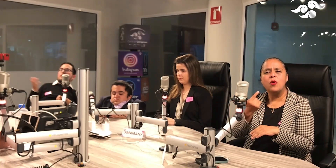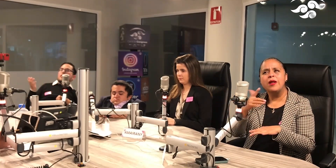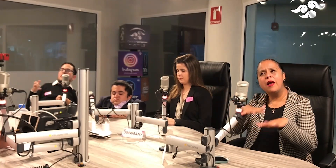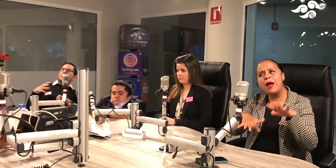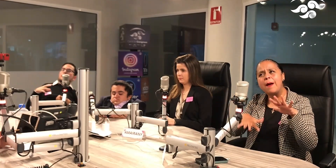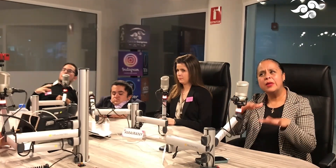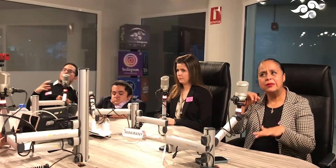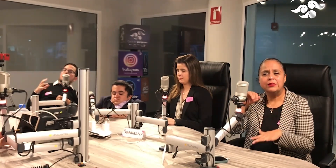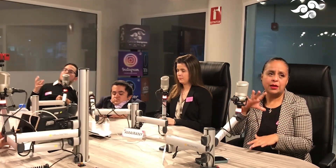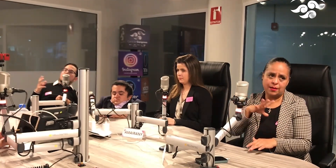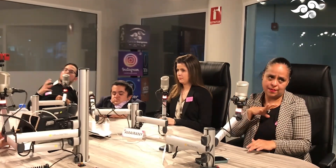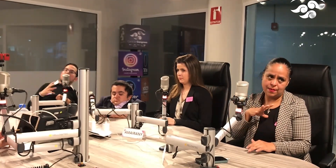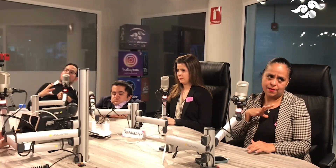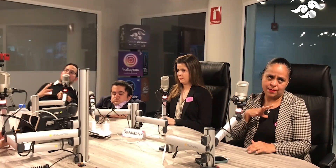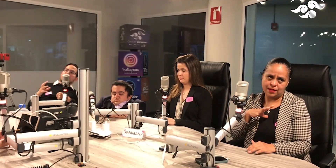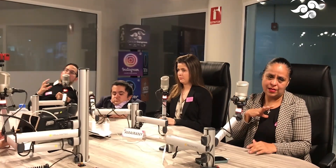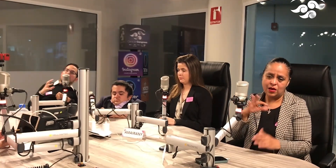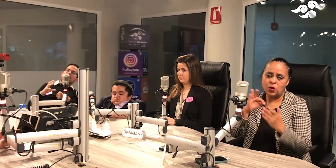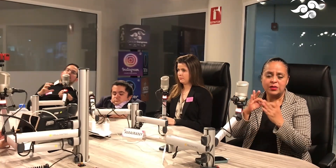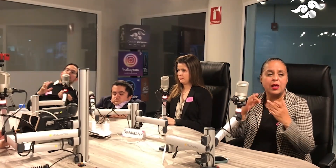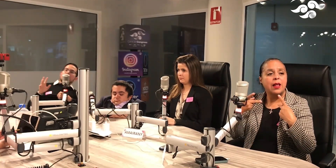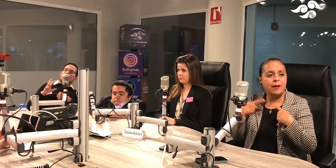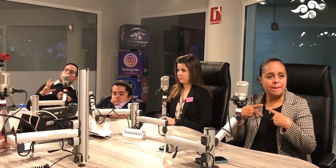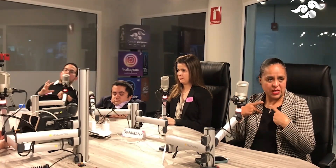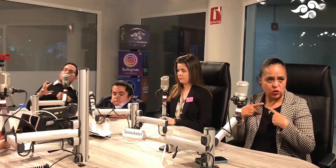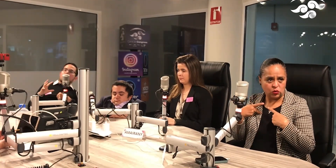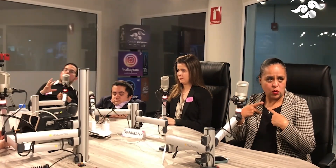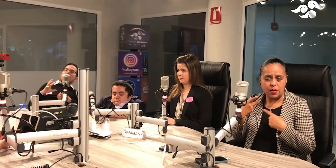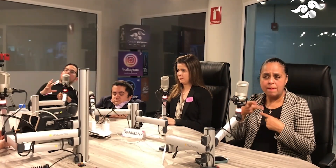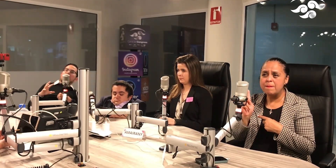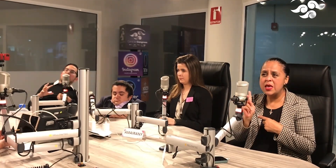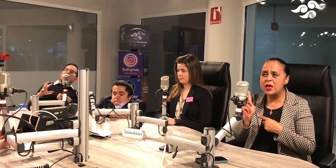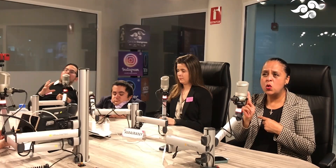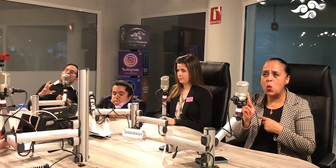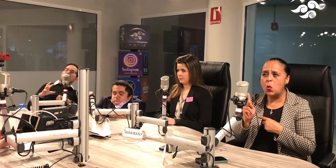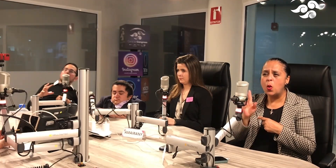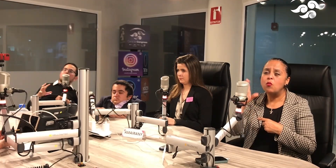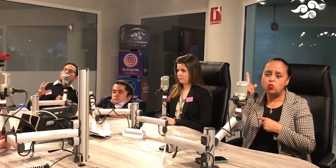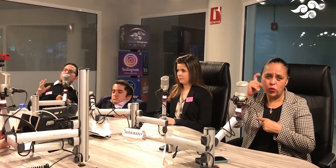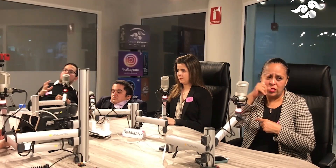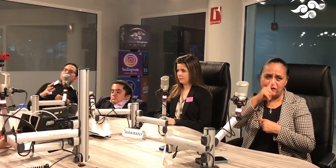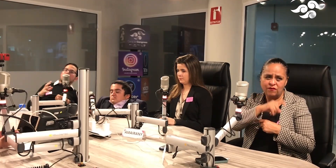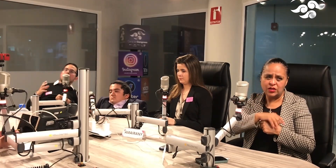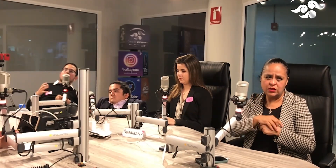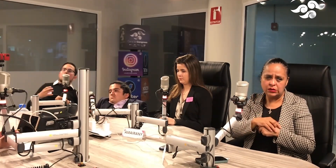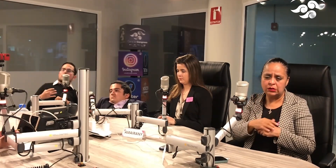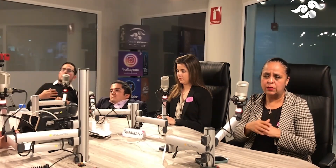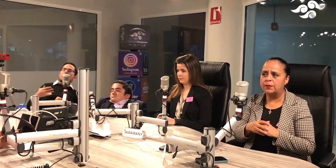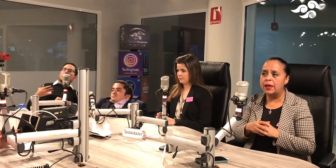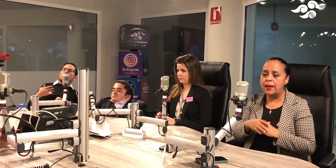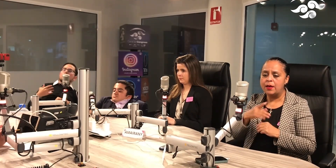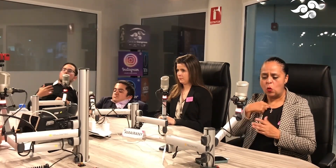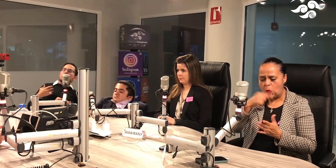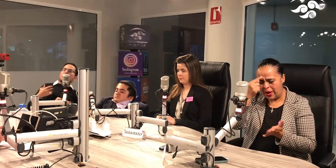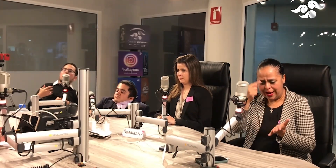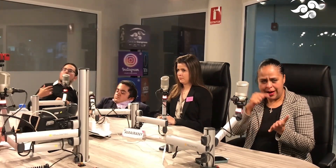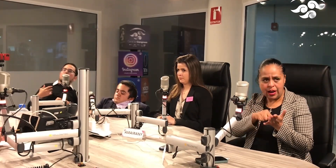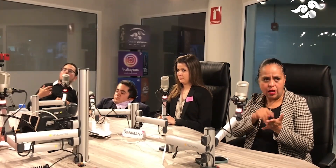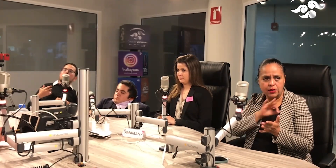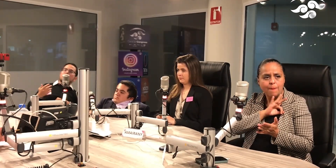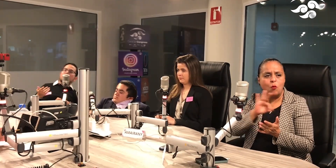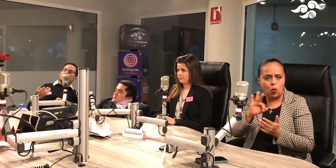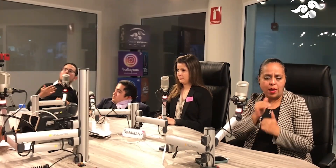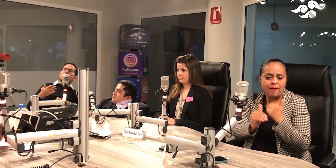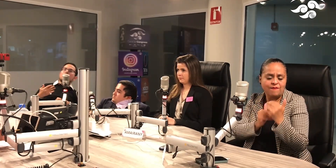regularmente sí tienen esa cercanía con la gente, pero es todavía un poco compleja, ¿no?, en muchos sentidos. Entonces creo que en eso se podría